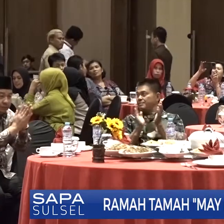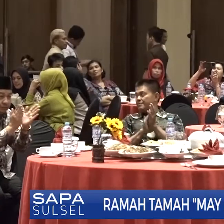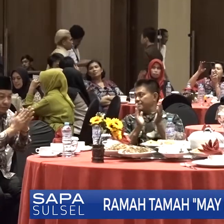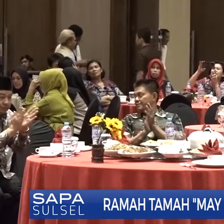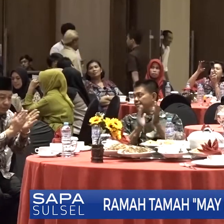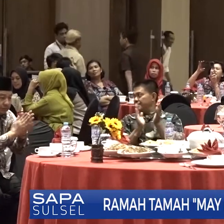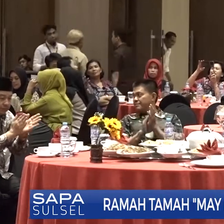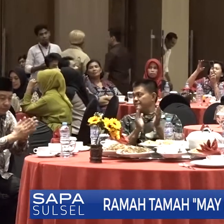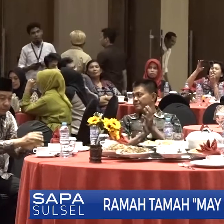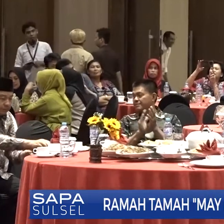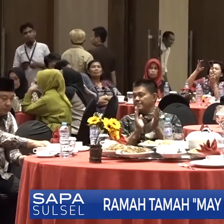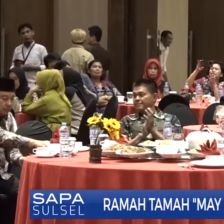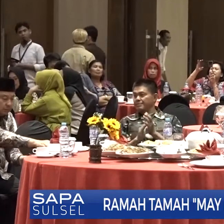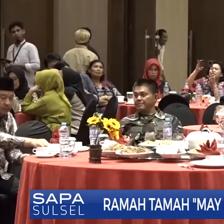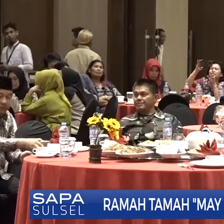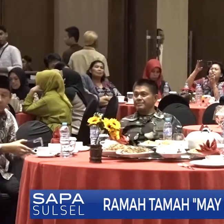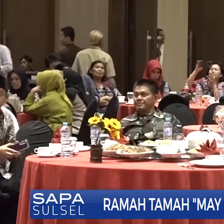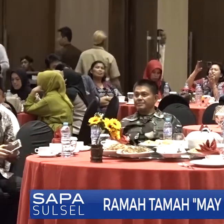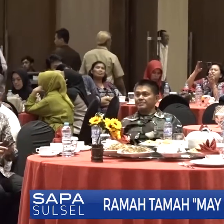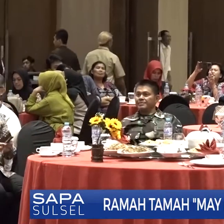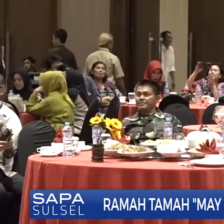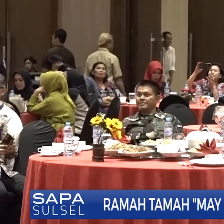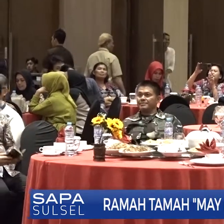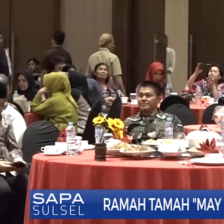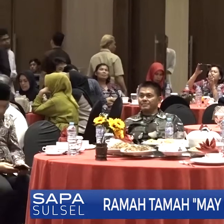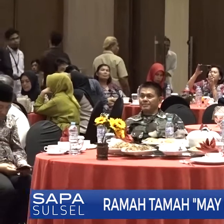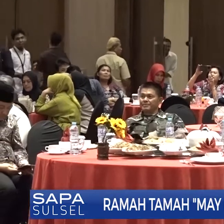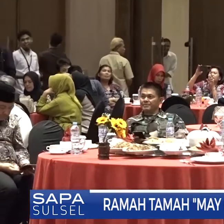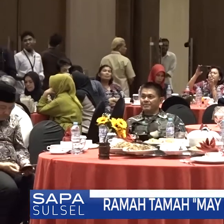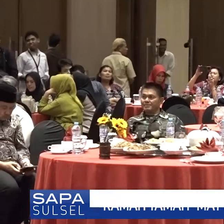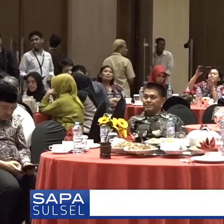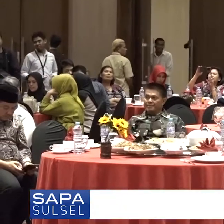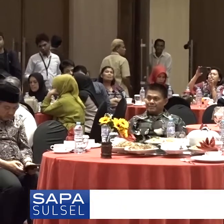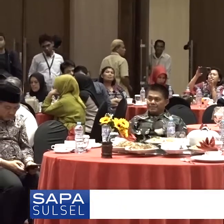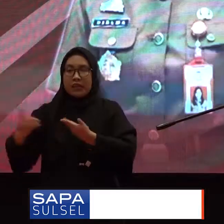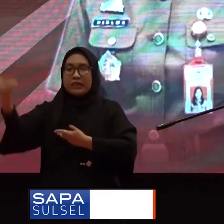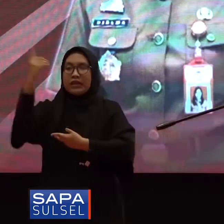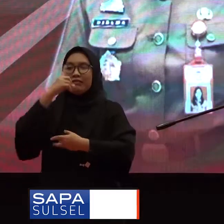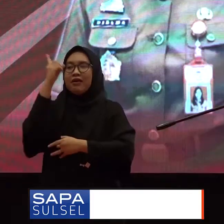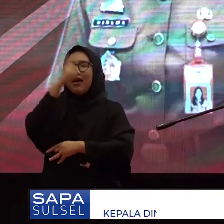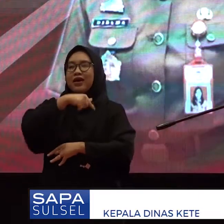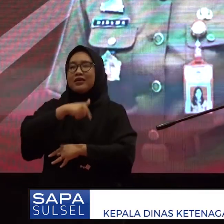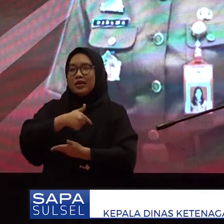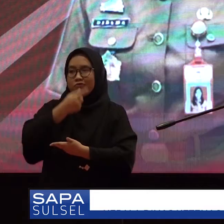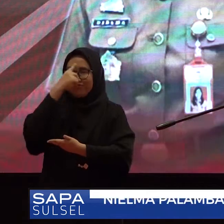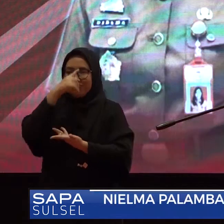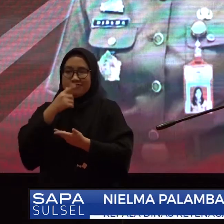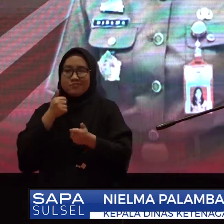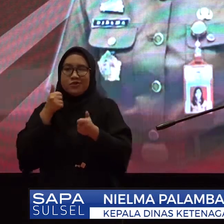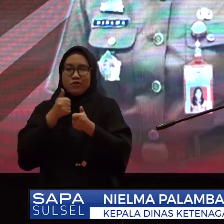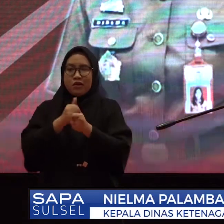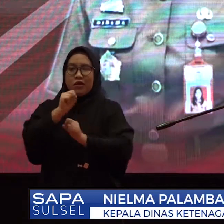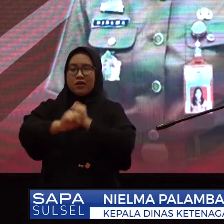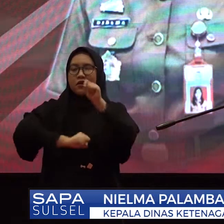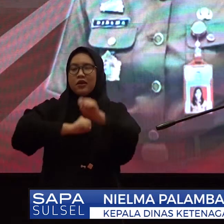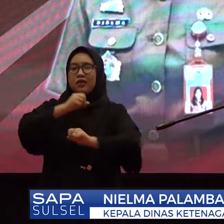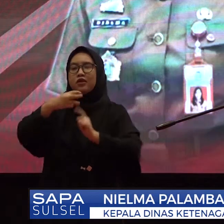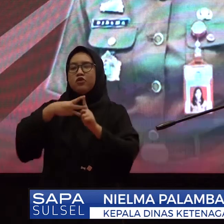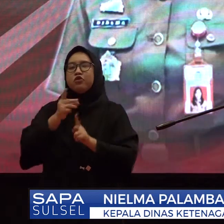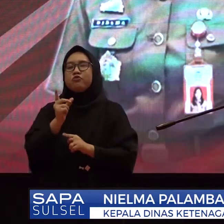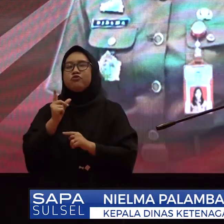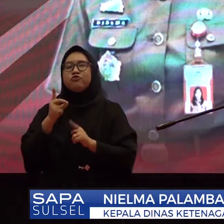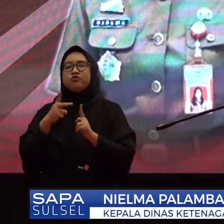memberikan waktunya di tengah kesibukan hadir bersama dengan kita Pada malam hari ini bersama dengan buruh